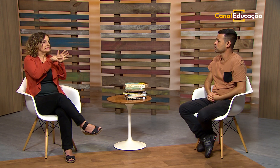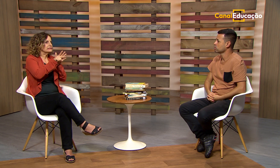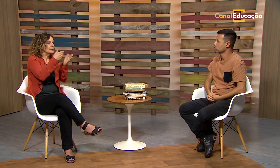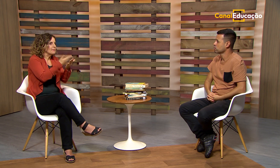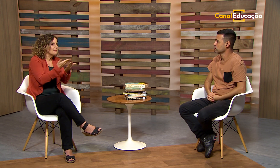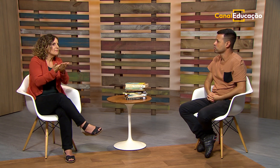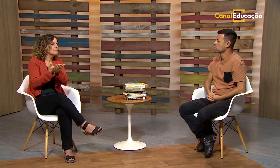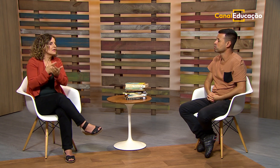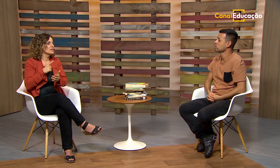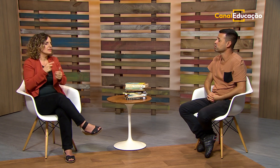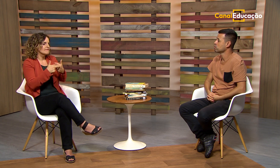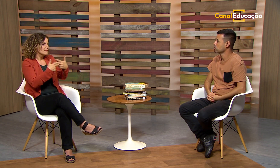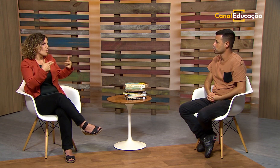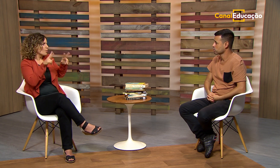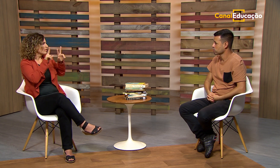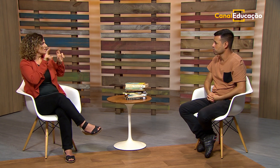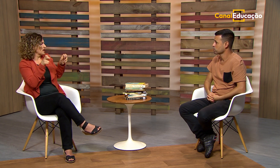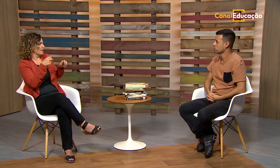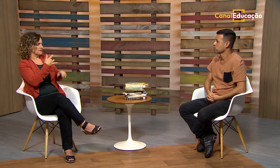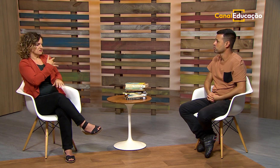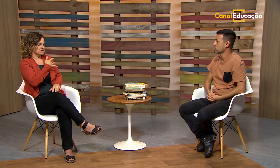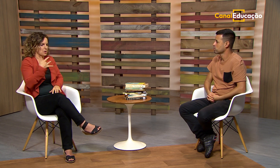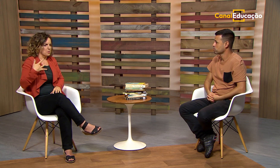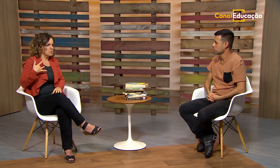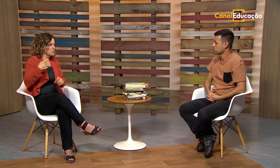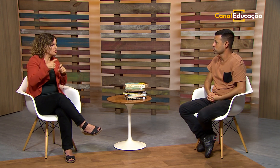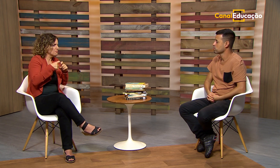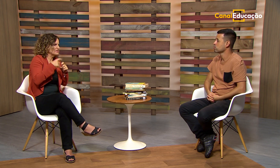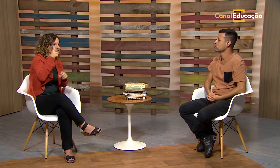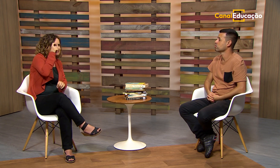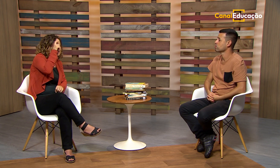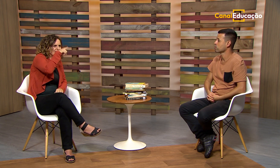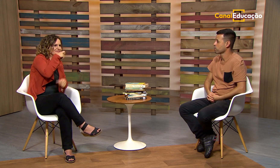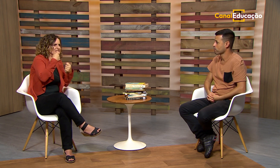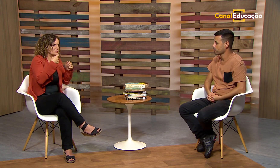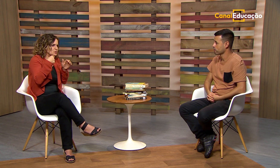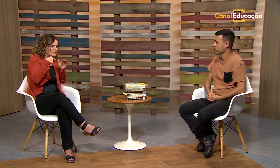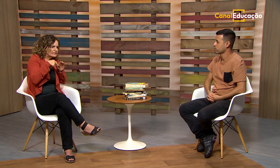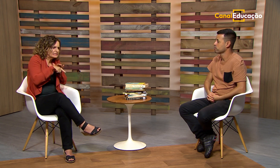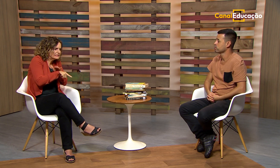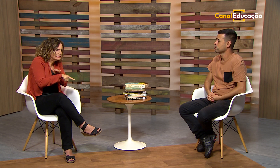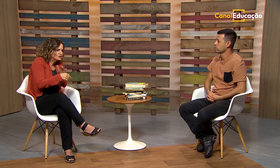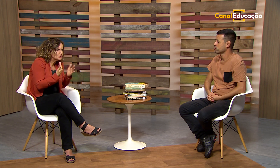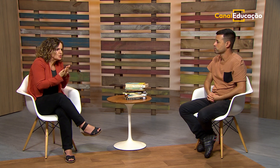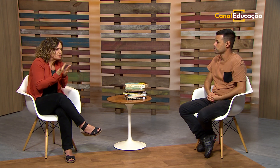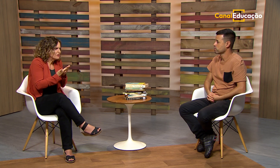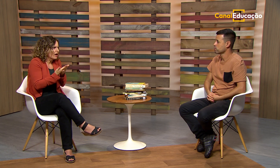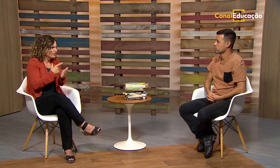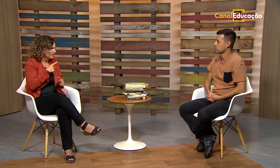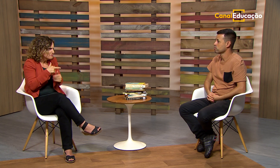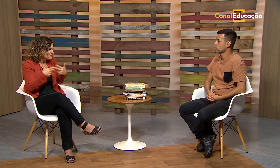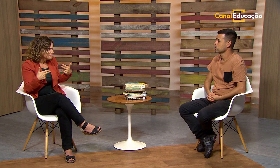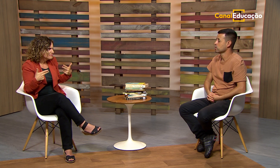e pesquisa das temáticas, você teve dificuldade em alguma específica, como na área de saúde, por